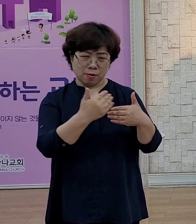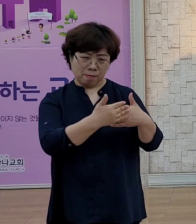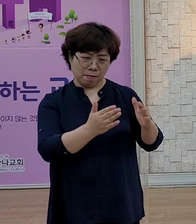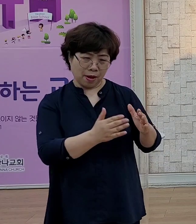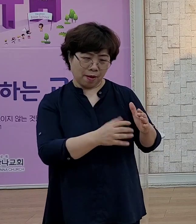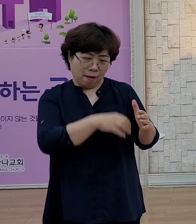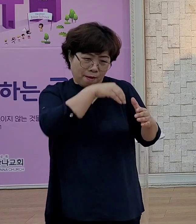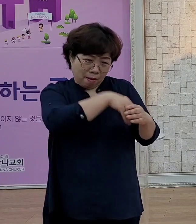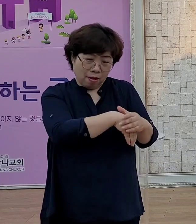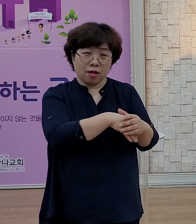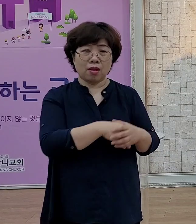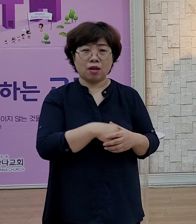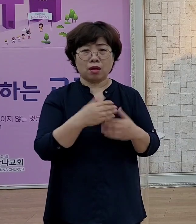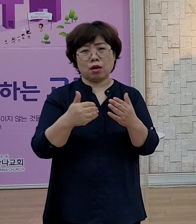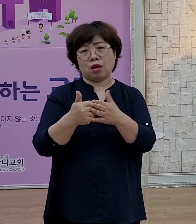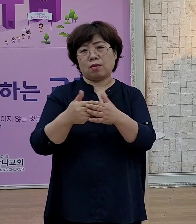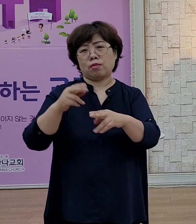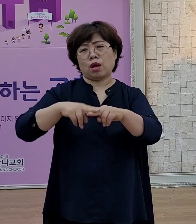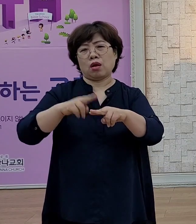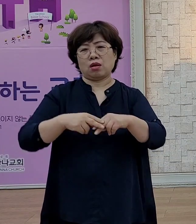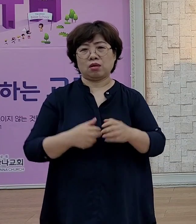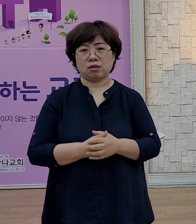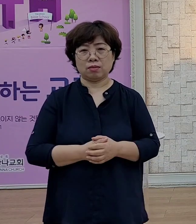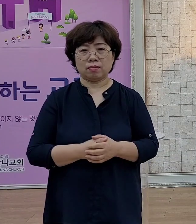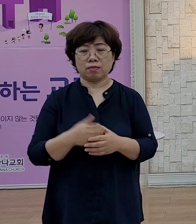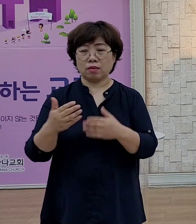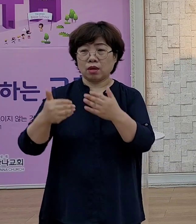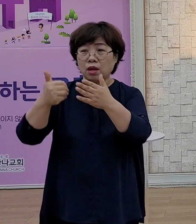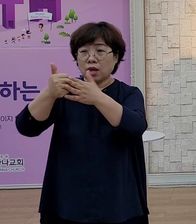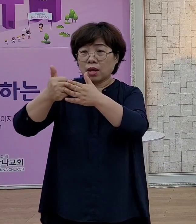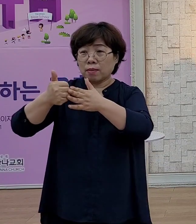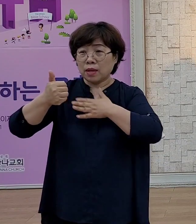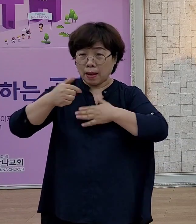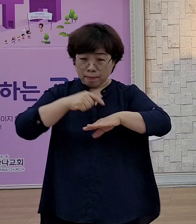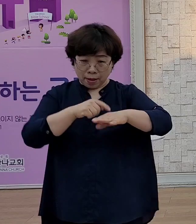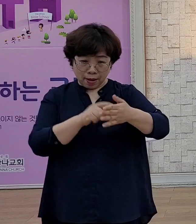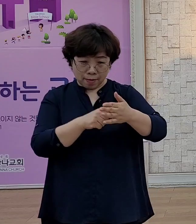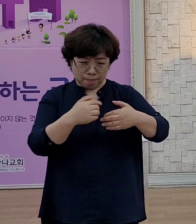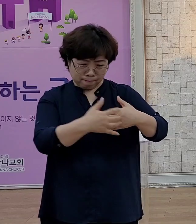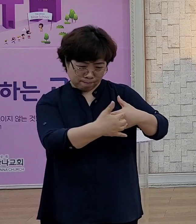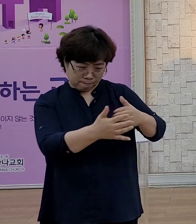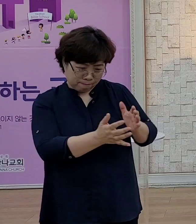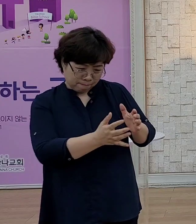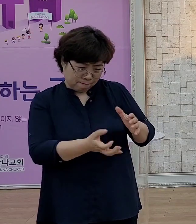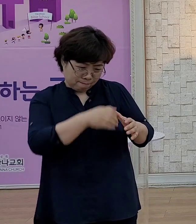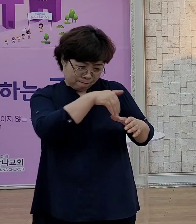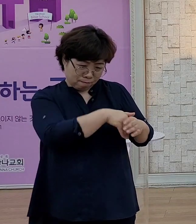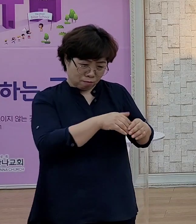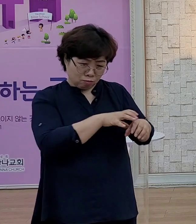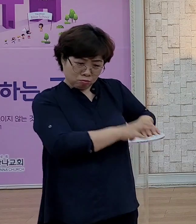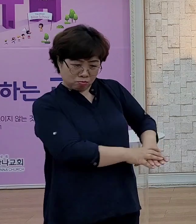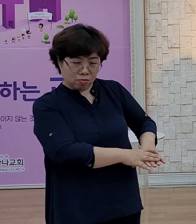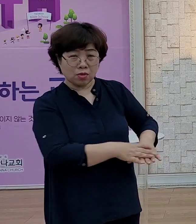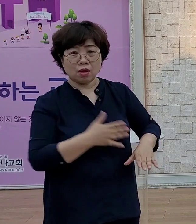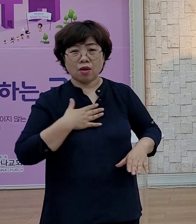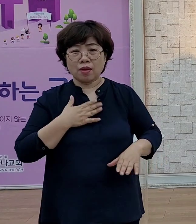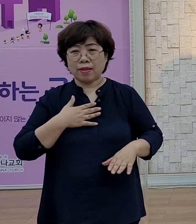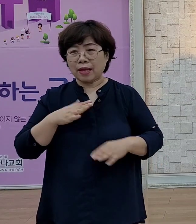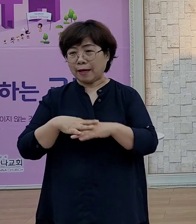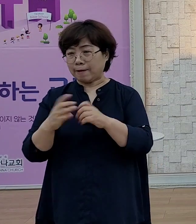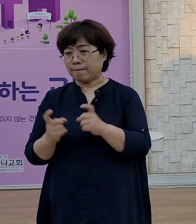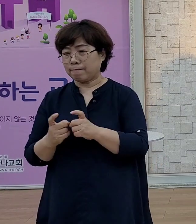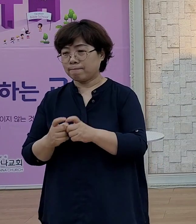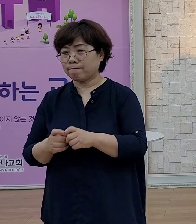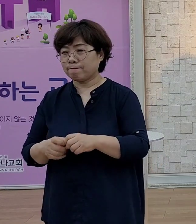그러니까 우리는 삶에 있어서 모든 계획과 진로와 직장과 은퇴 이후의